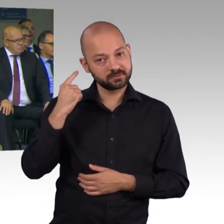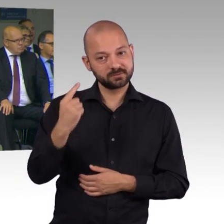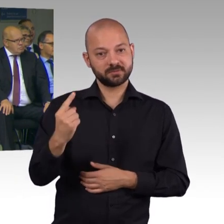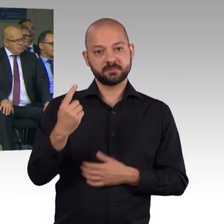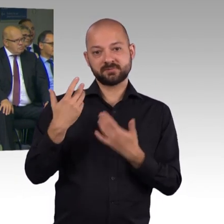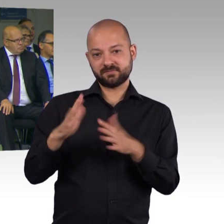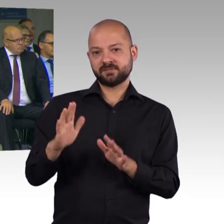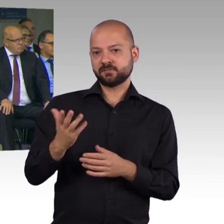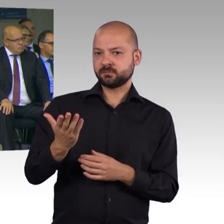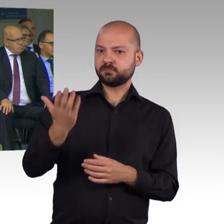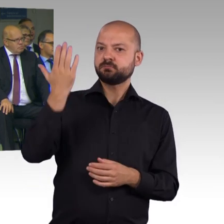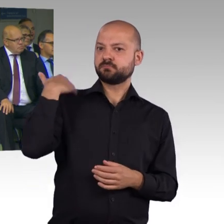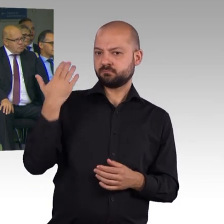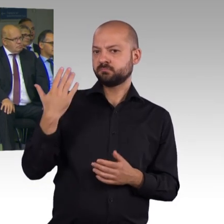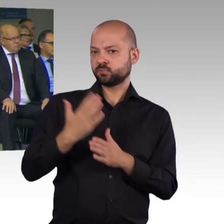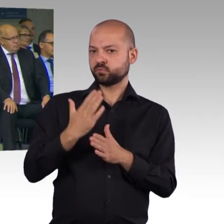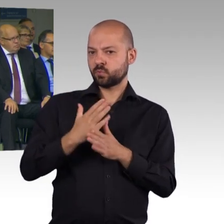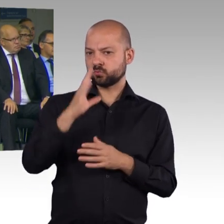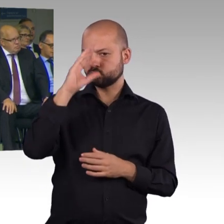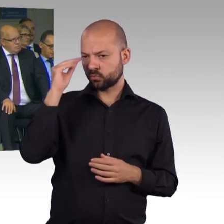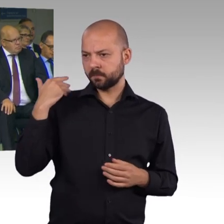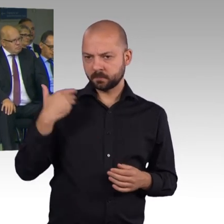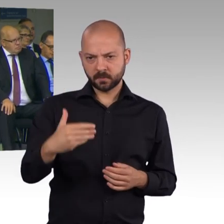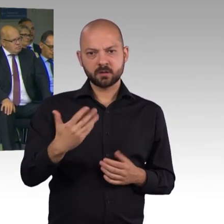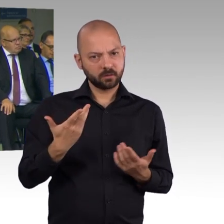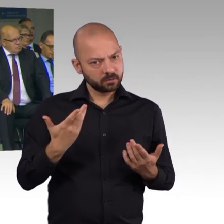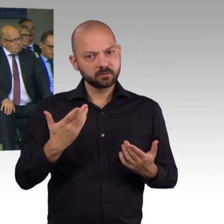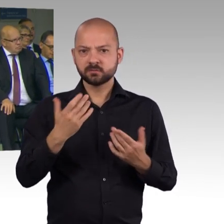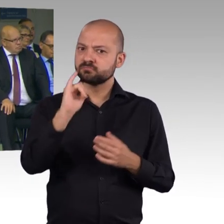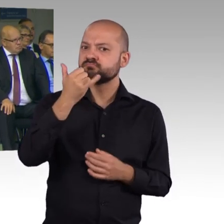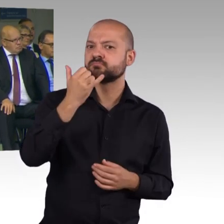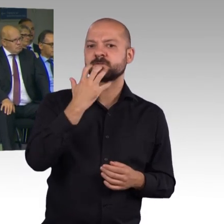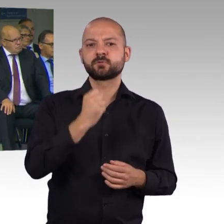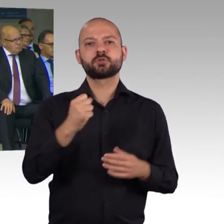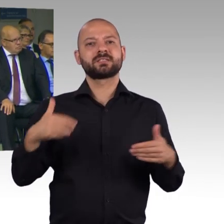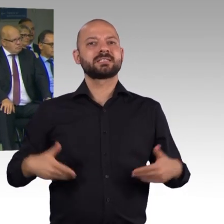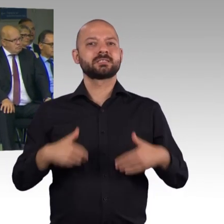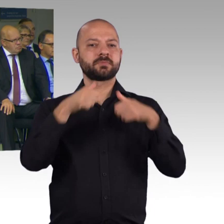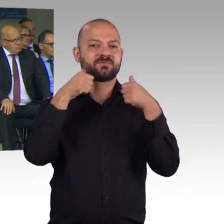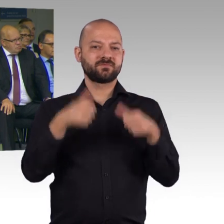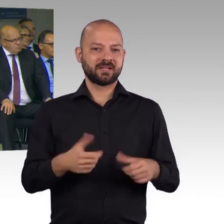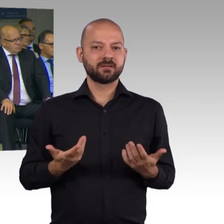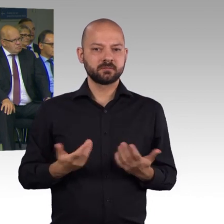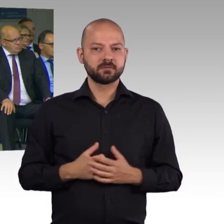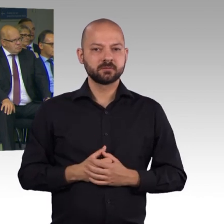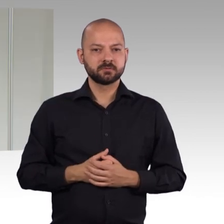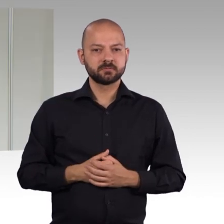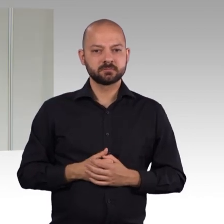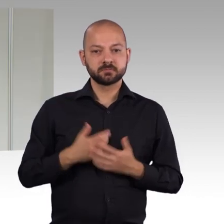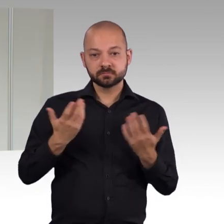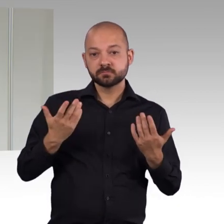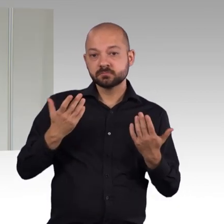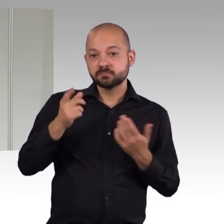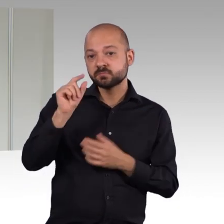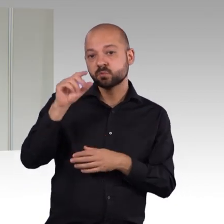Weisung erteilt haben, die Wiedereinsetzung der Wehrpflicht in Ihrem Hause zu prüfen. Ich nehme auch an, dass Sie